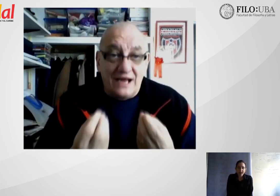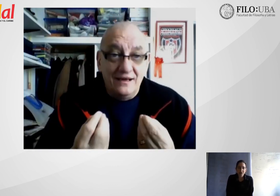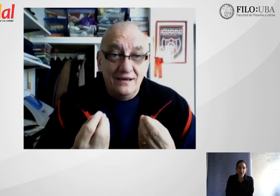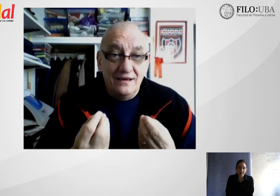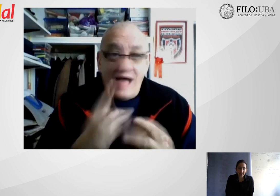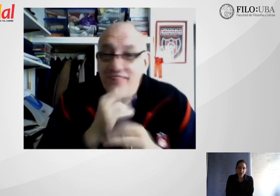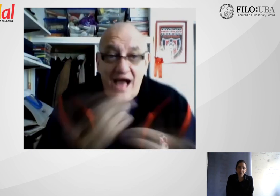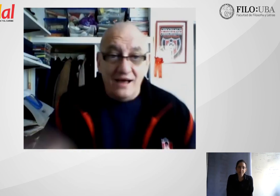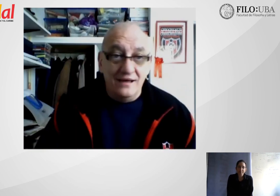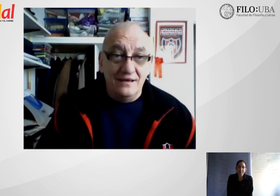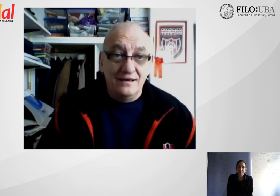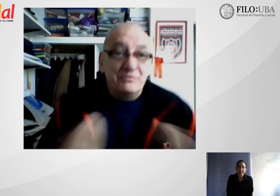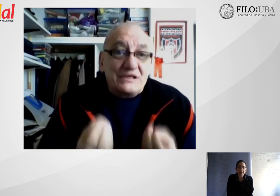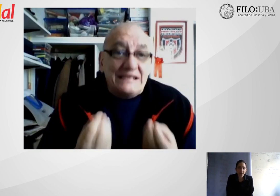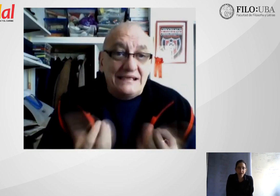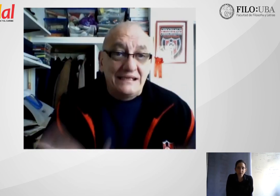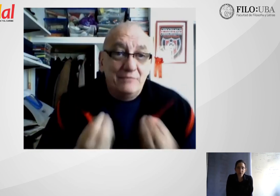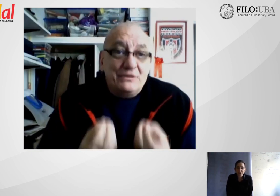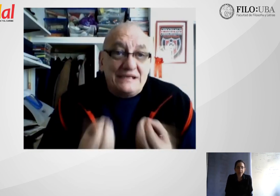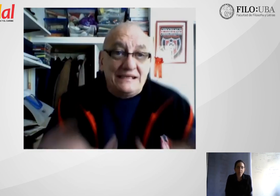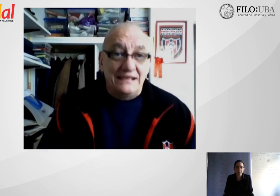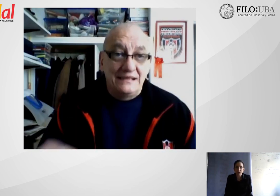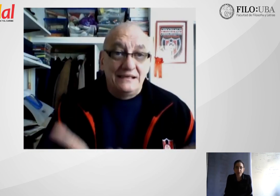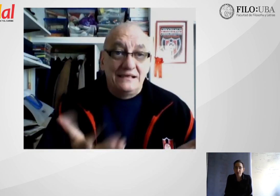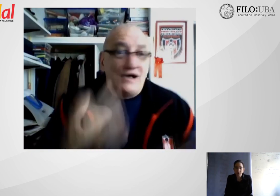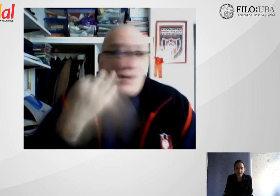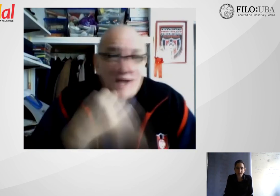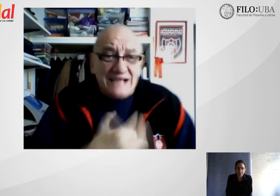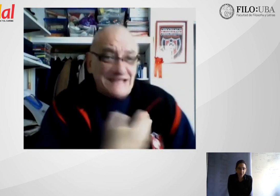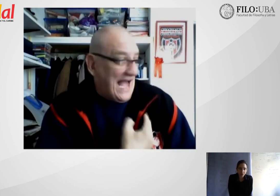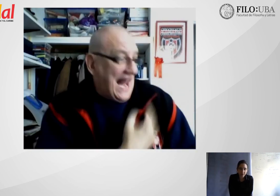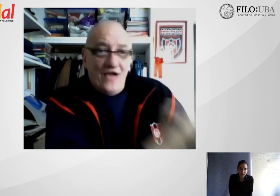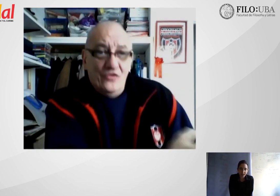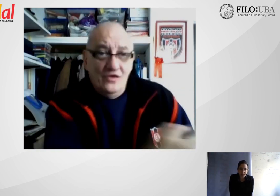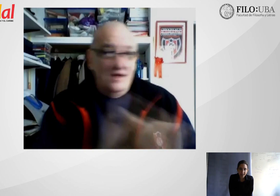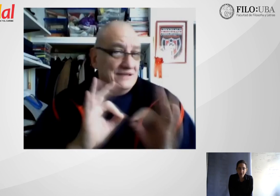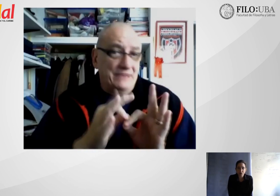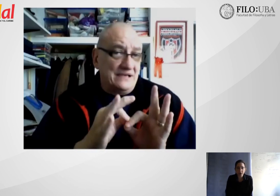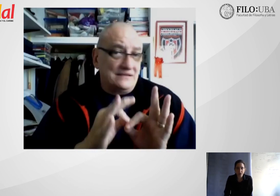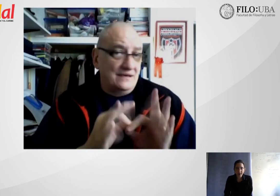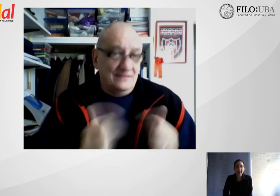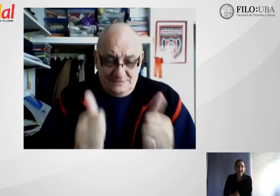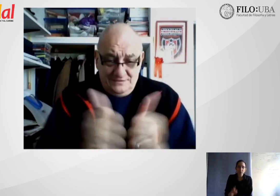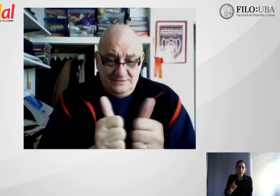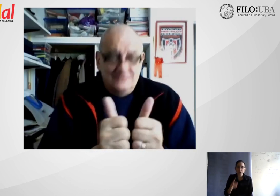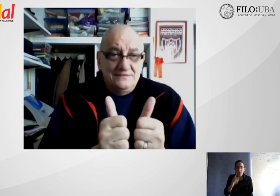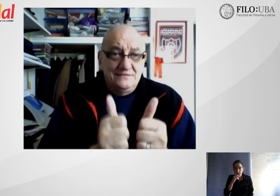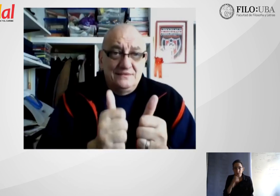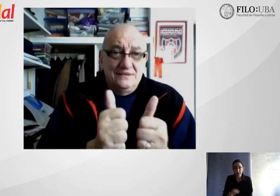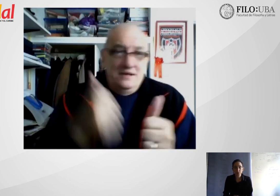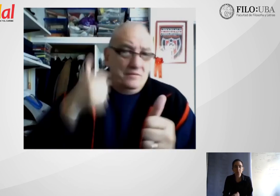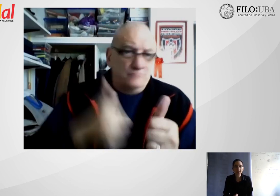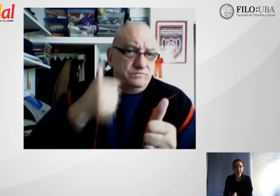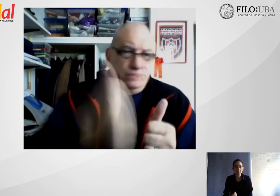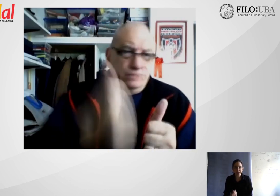acá con Alberto, ahora empezamos a tener algunos intérpretes, pero en algunos casos no hay. Hay momentos que habla que hay y hay otros que no. En algunos contextos